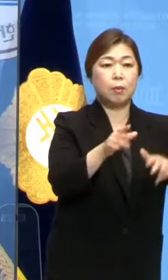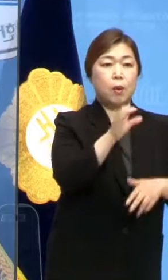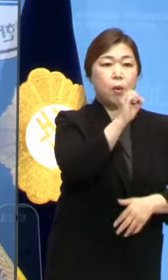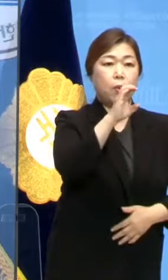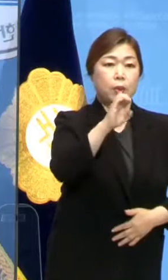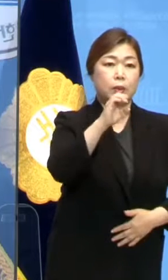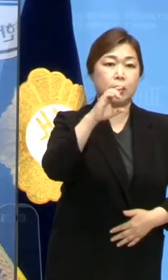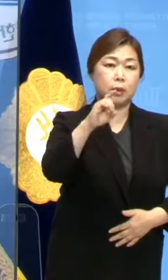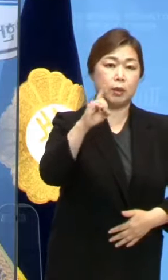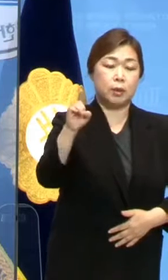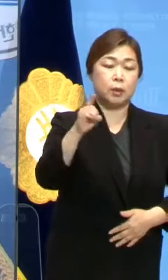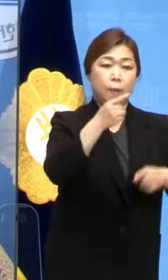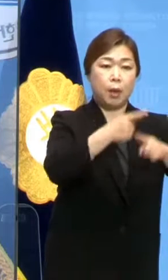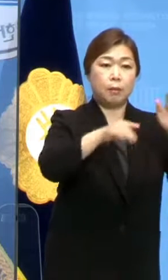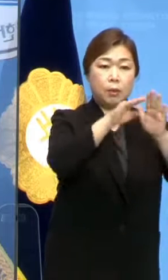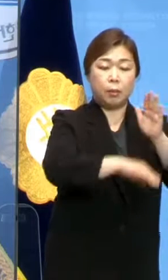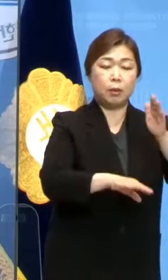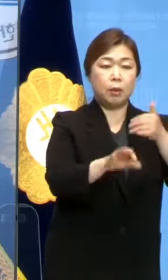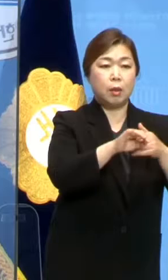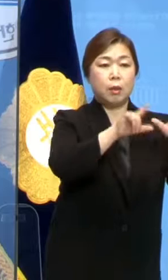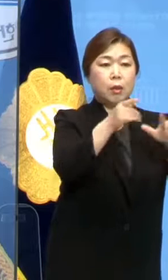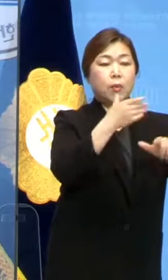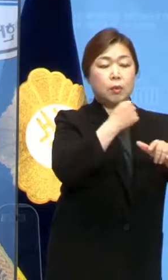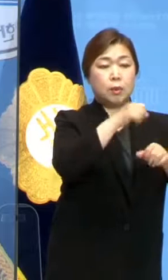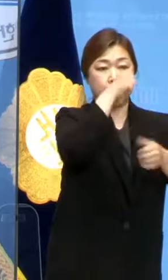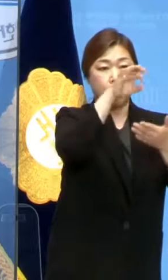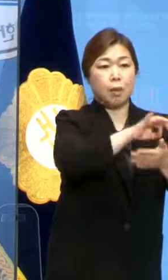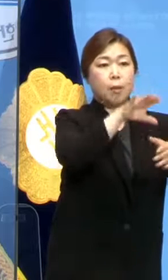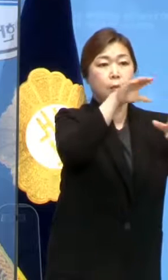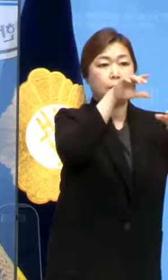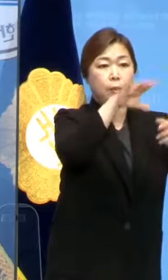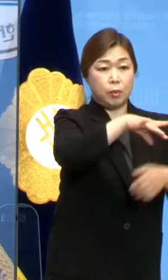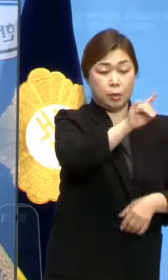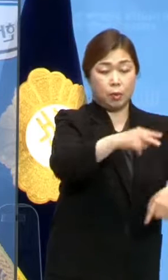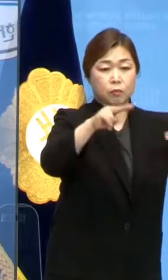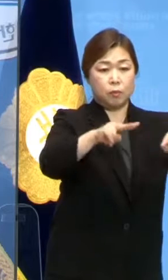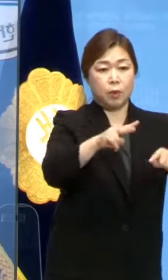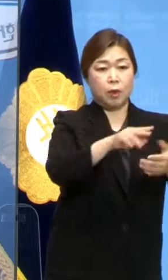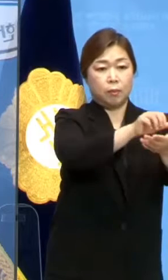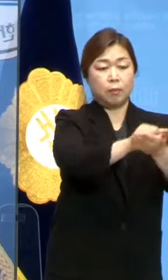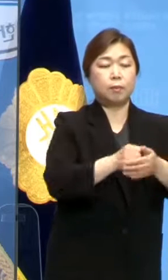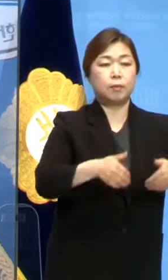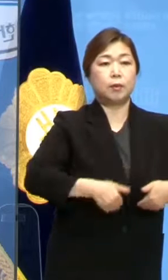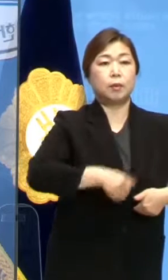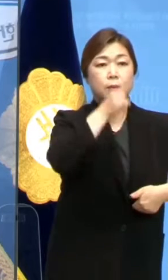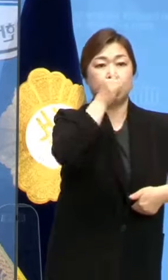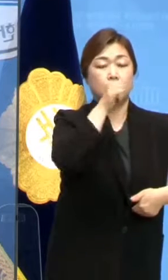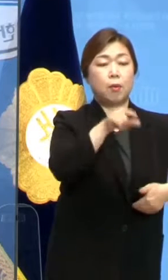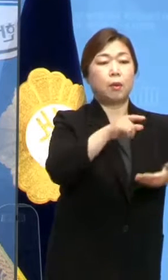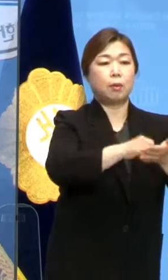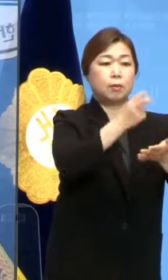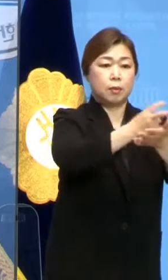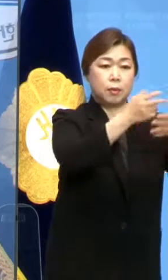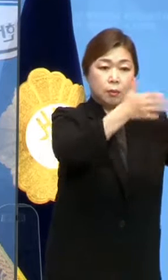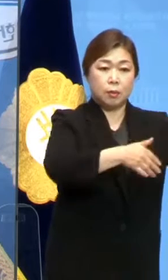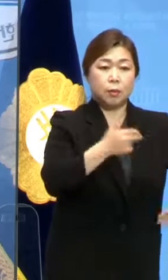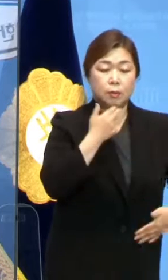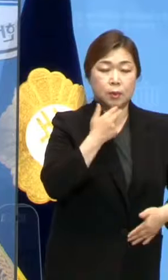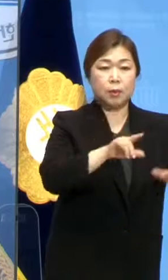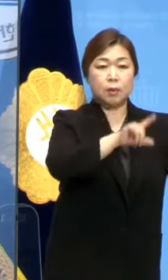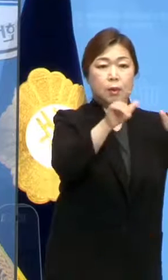평균의 절반 수준인 사회복지 예산을 먼저 두 배로 확충해야 할 것이다 그러한 전지 없는 사회서비스